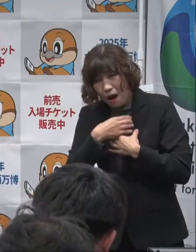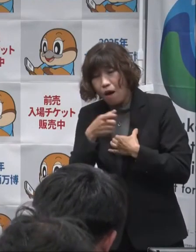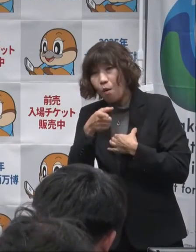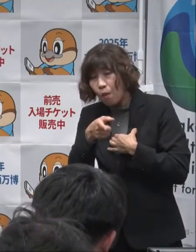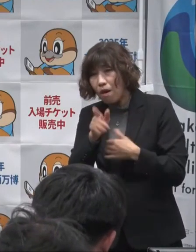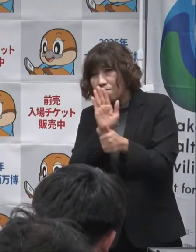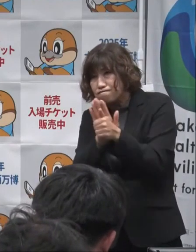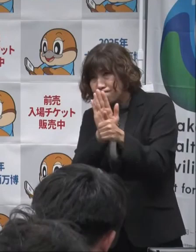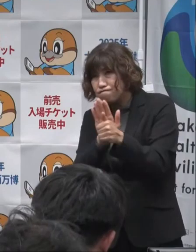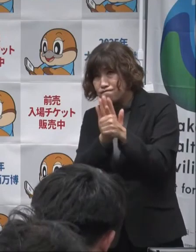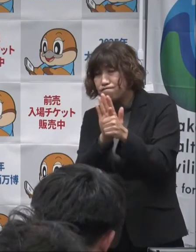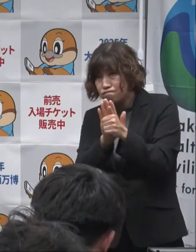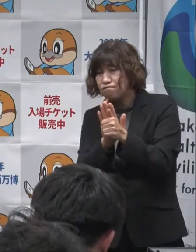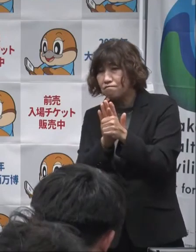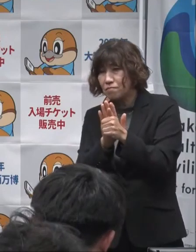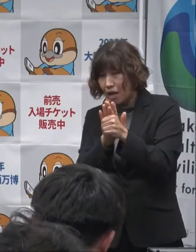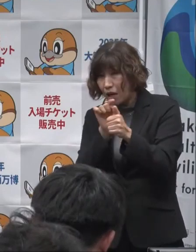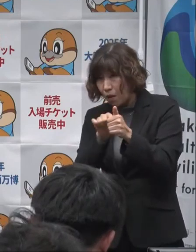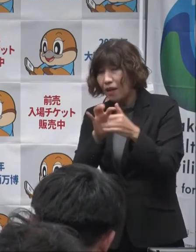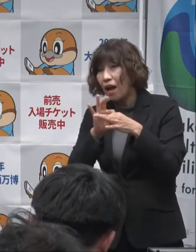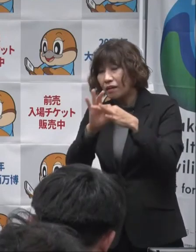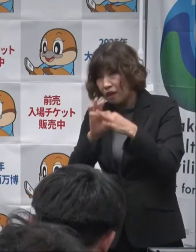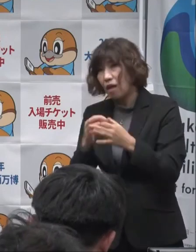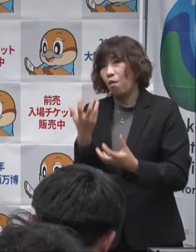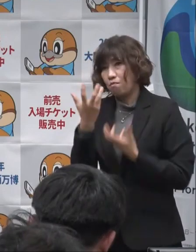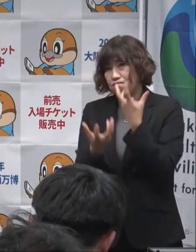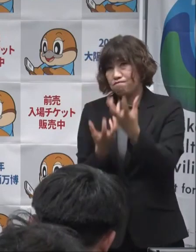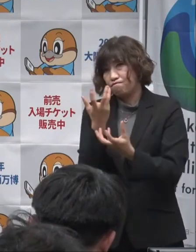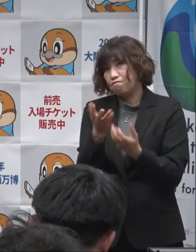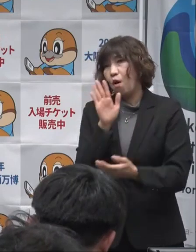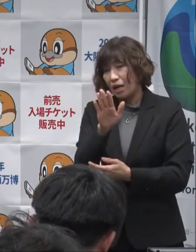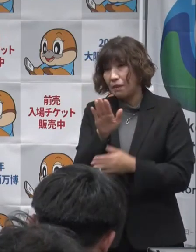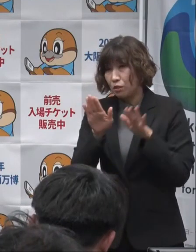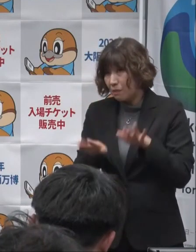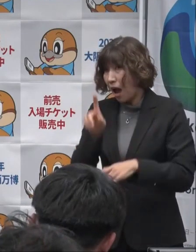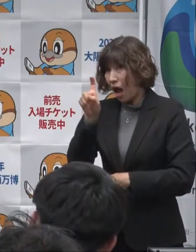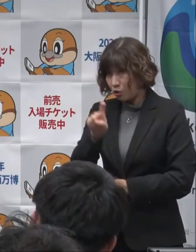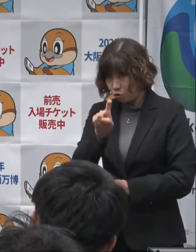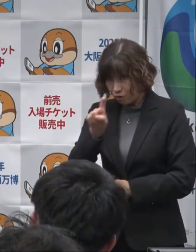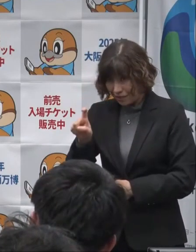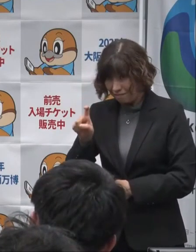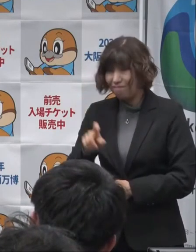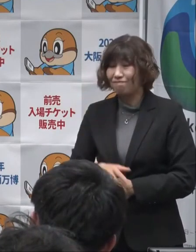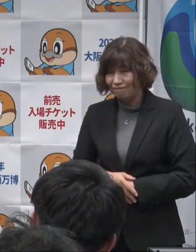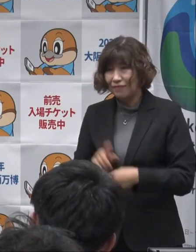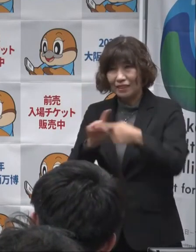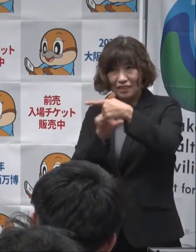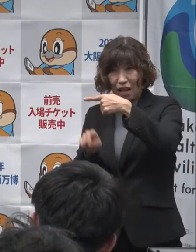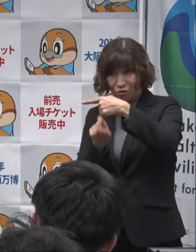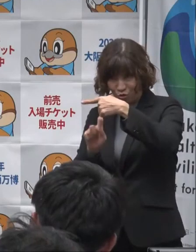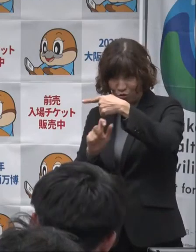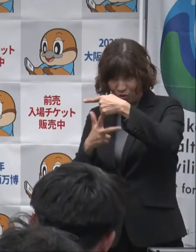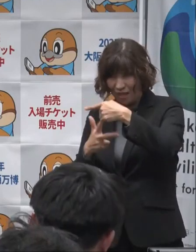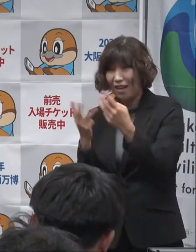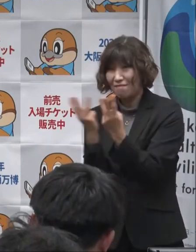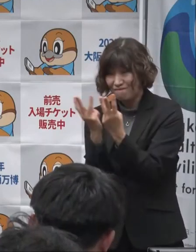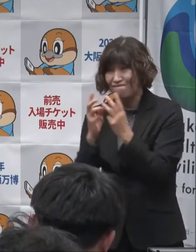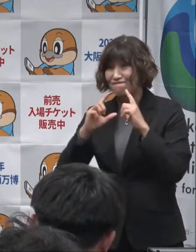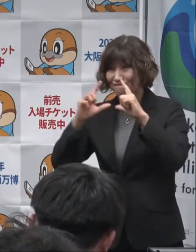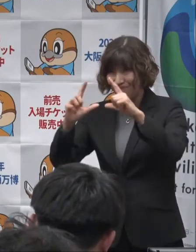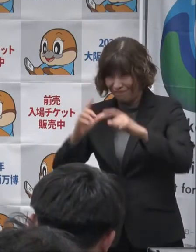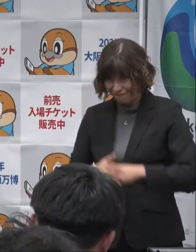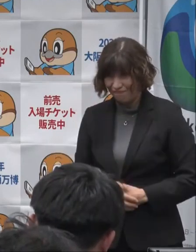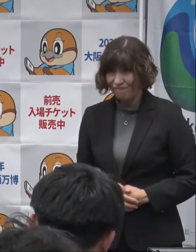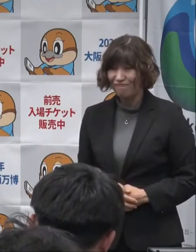している派遣をしておりますけれども、現在も10名が活動しています。これは1月17日時点です。